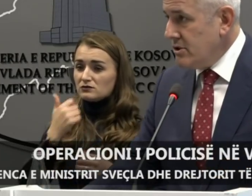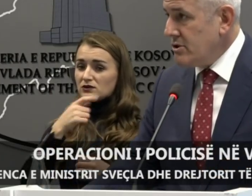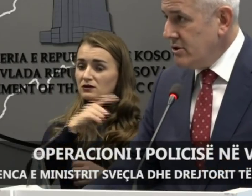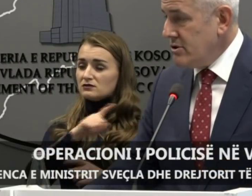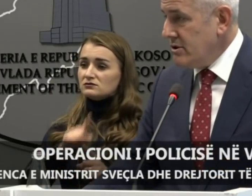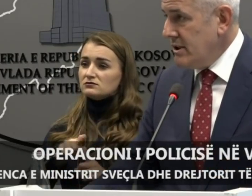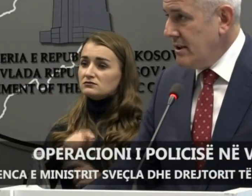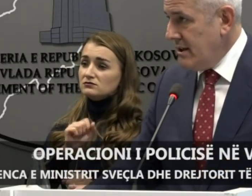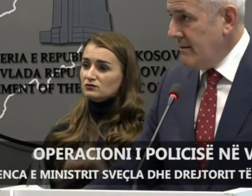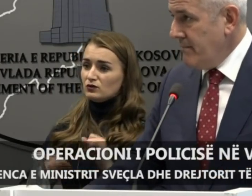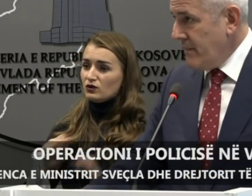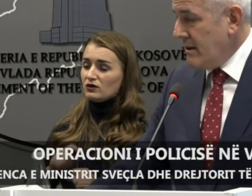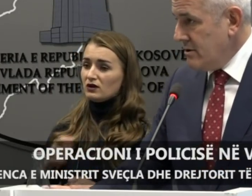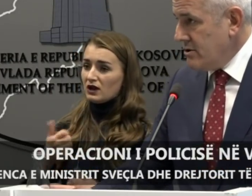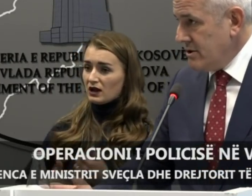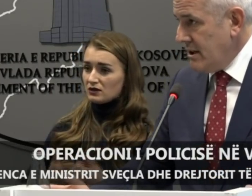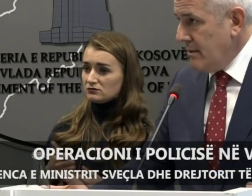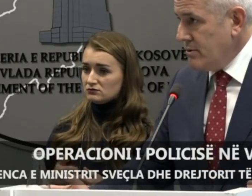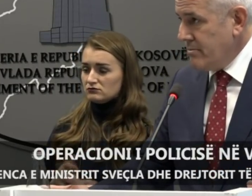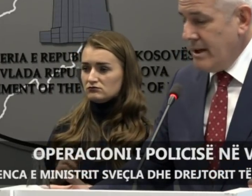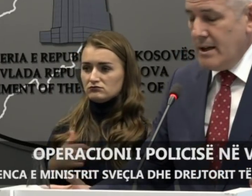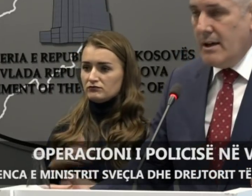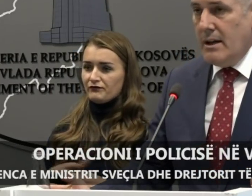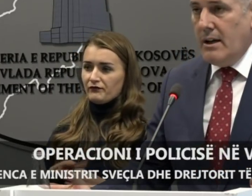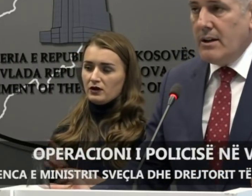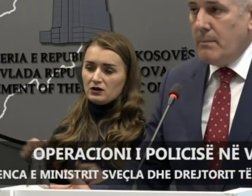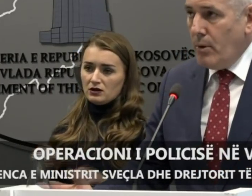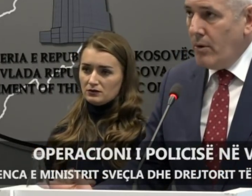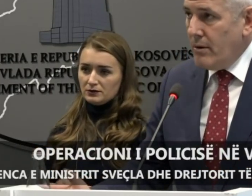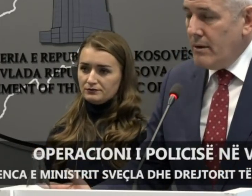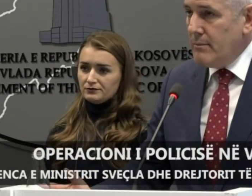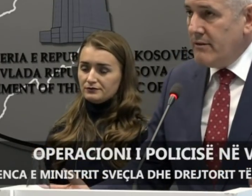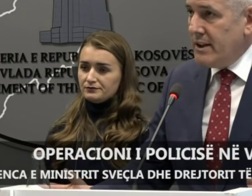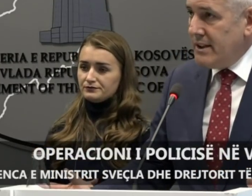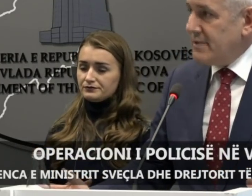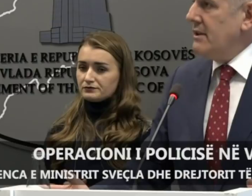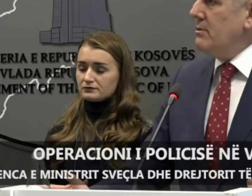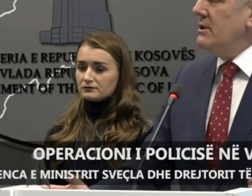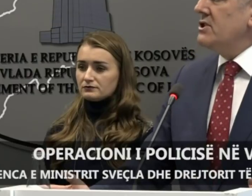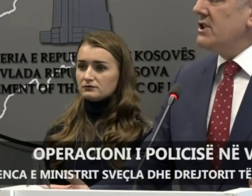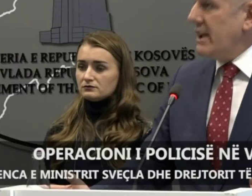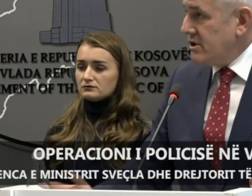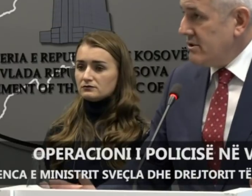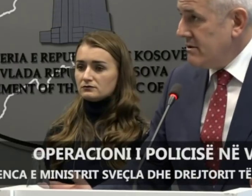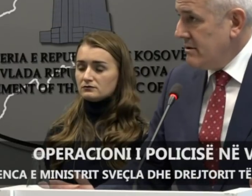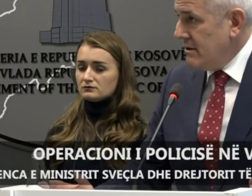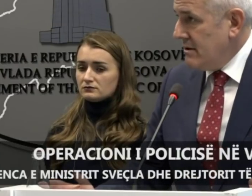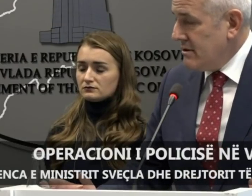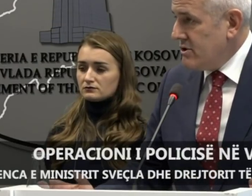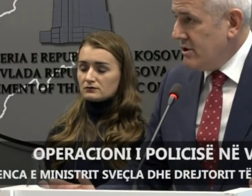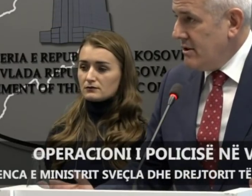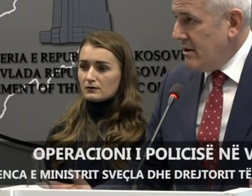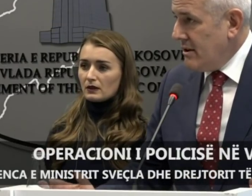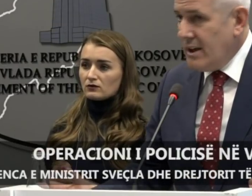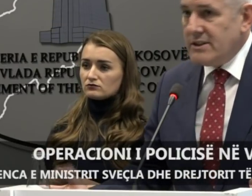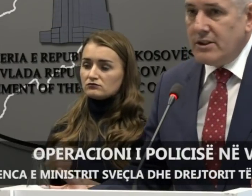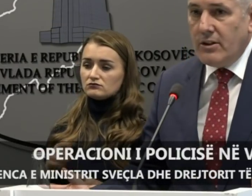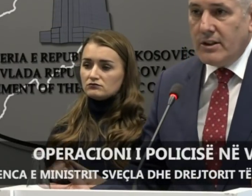me ndoj që është një qasje gabushme. Edhe po, më vjen jashtëzakonisht keq